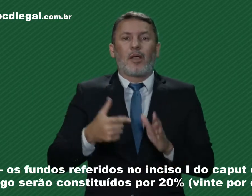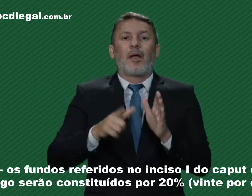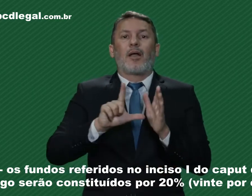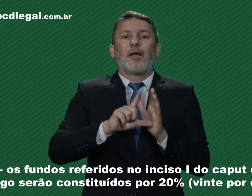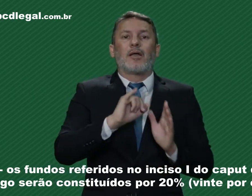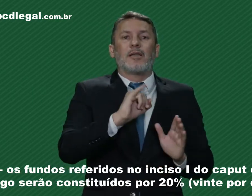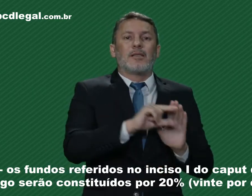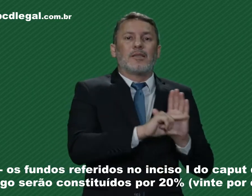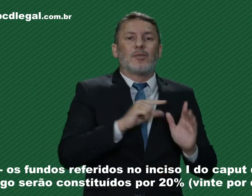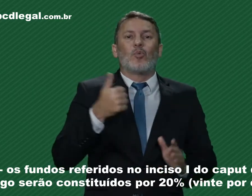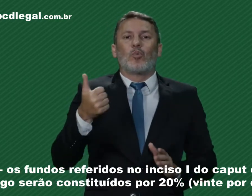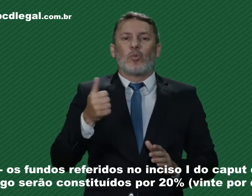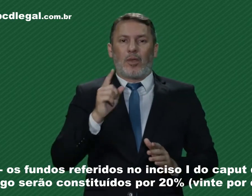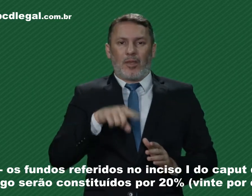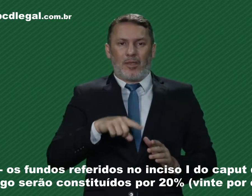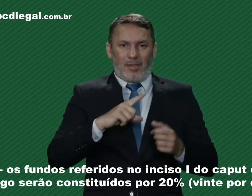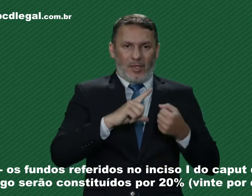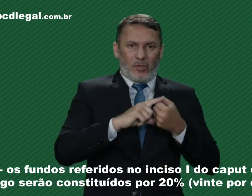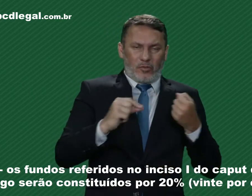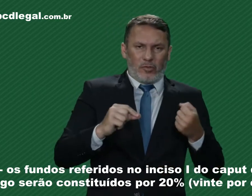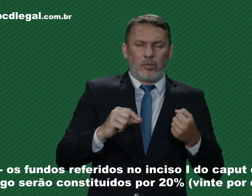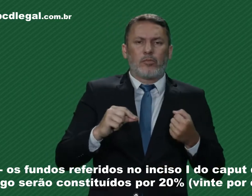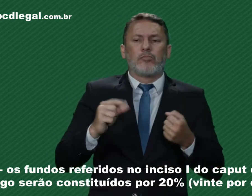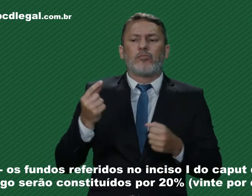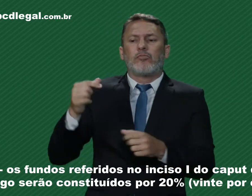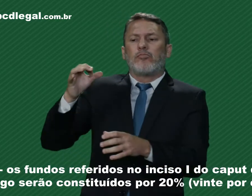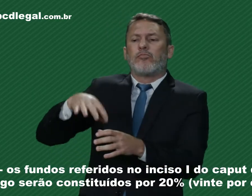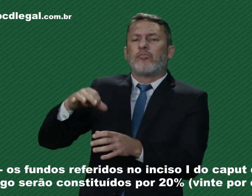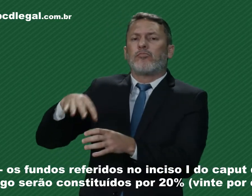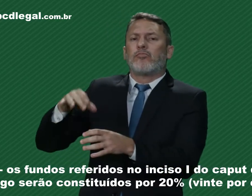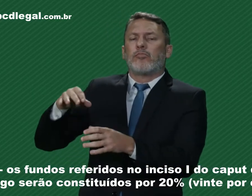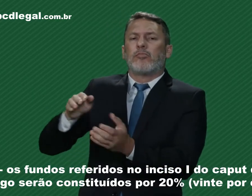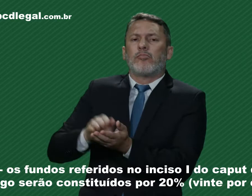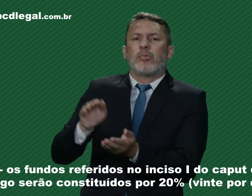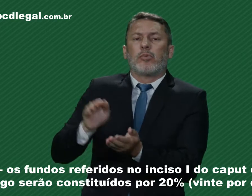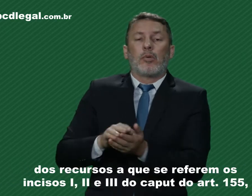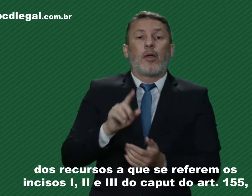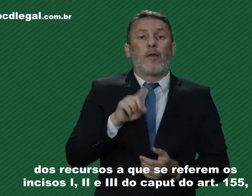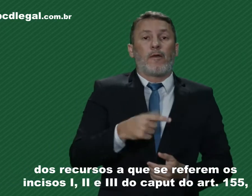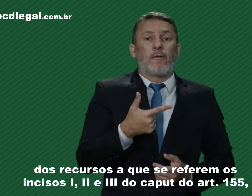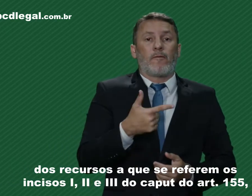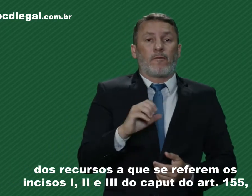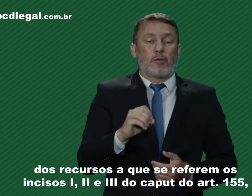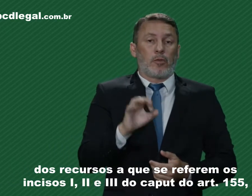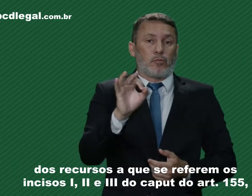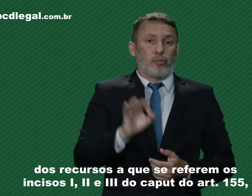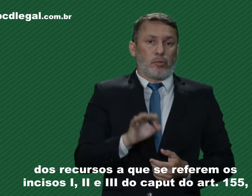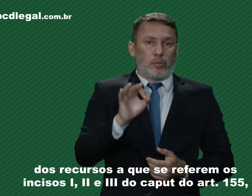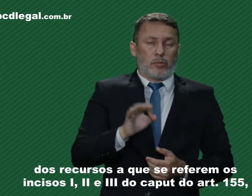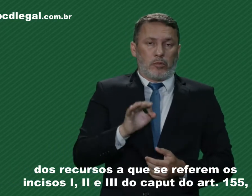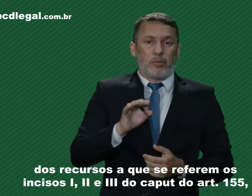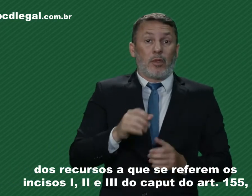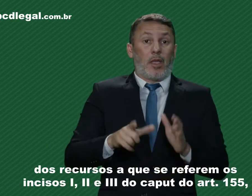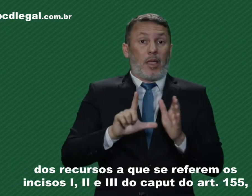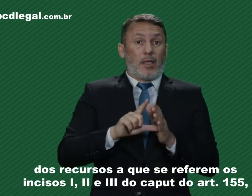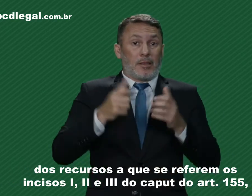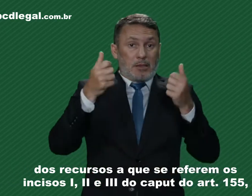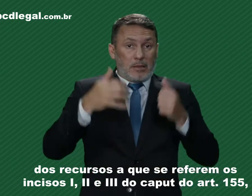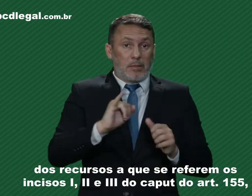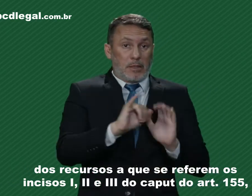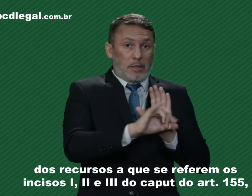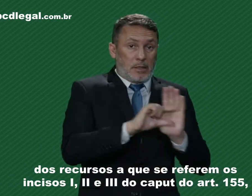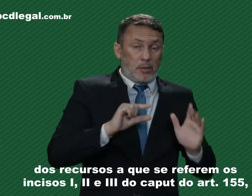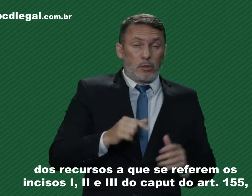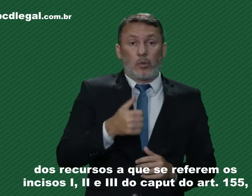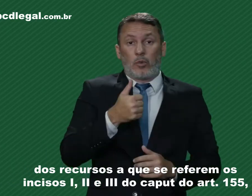referidos no inciso 1 do caput deste artigo serão constituídos por 20% dos recursos a que se referem os incisos